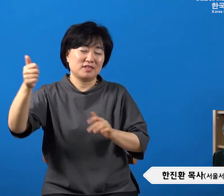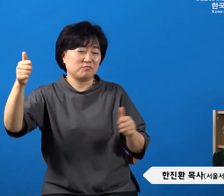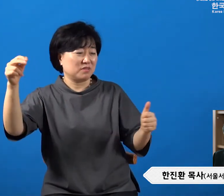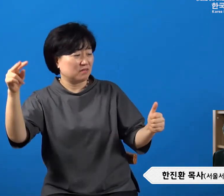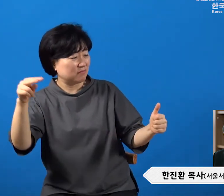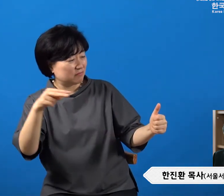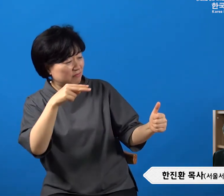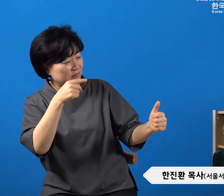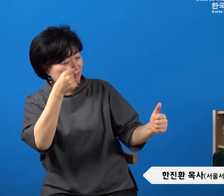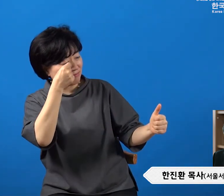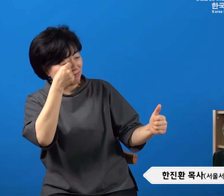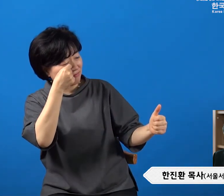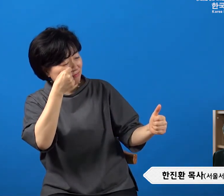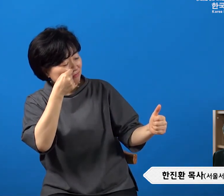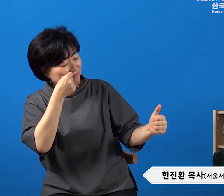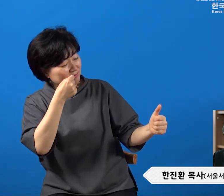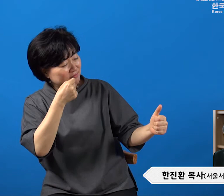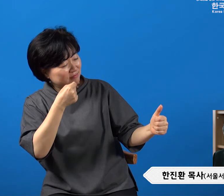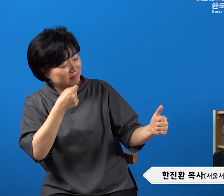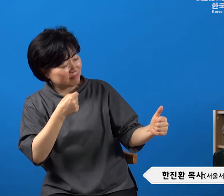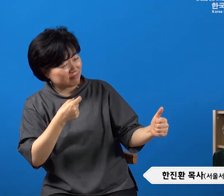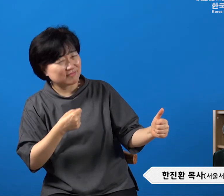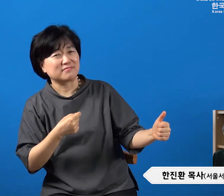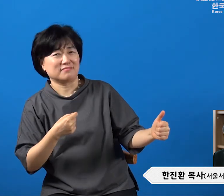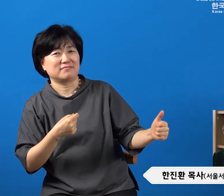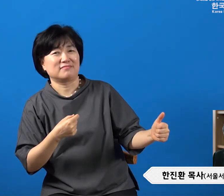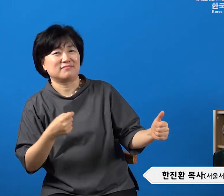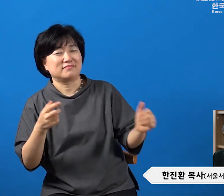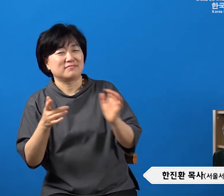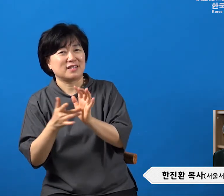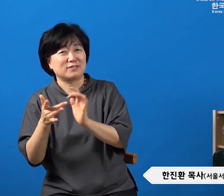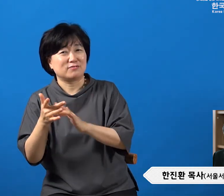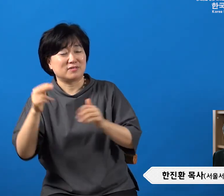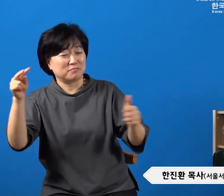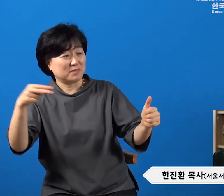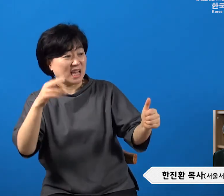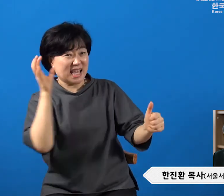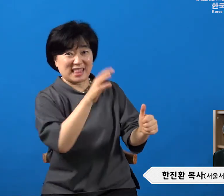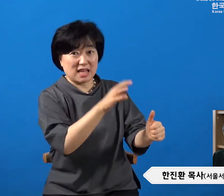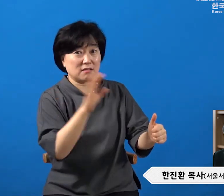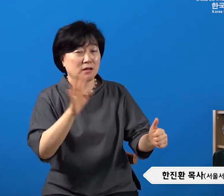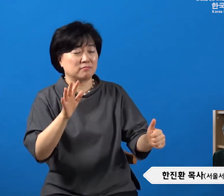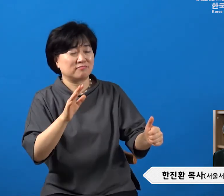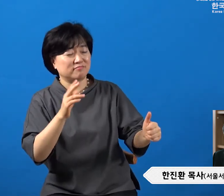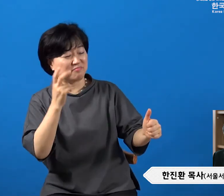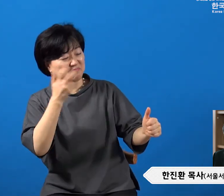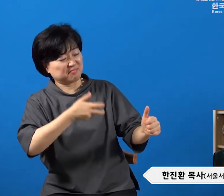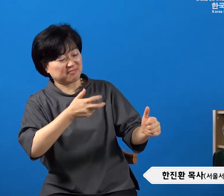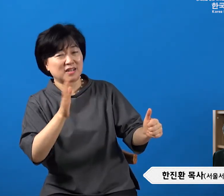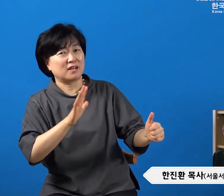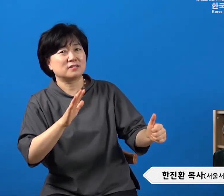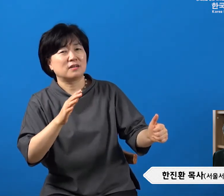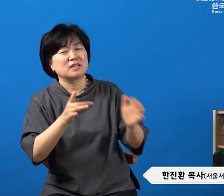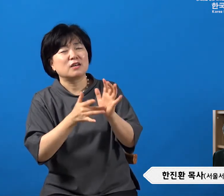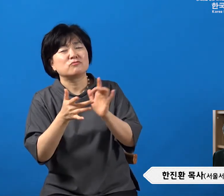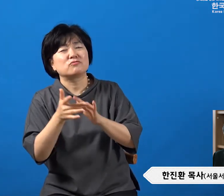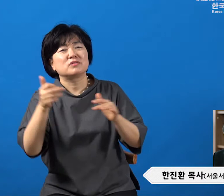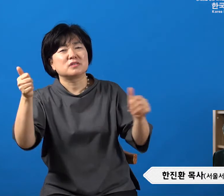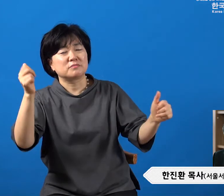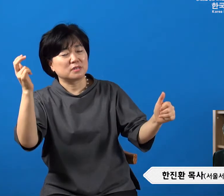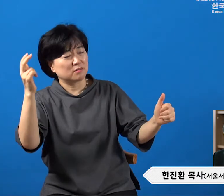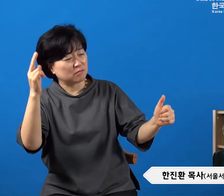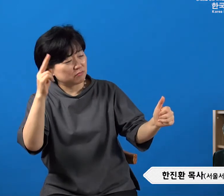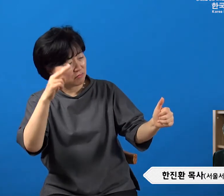그 주님의 시선을 바라보는 순간에 베드로는 그 못된 짓을 계속 할 수가 없었습니다. 그래서